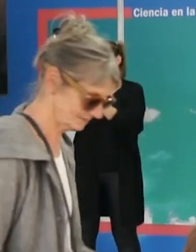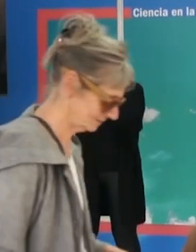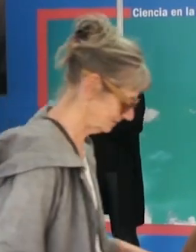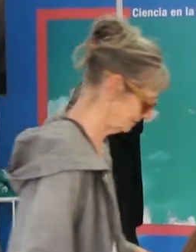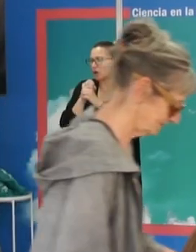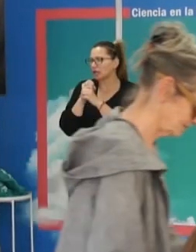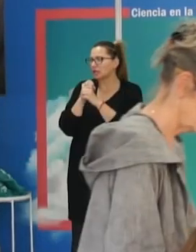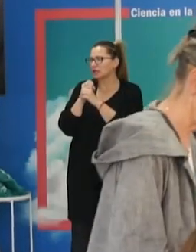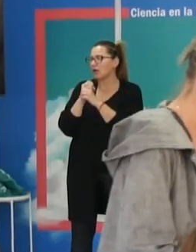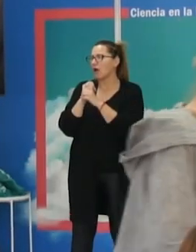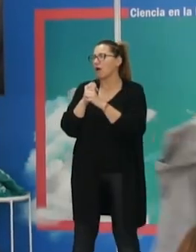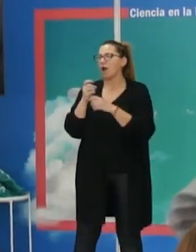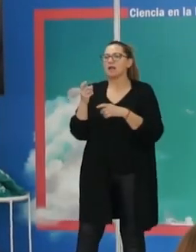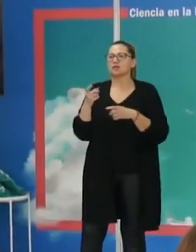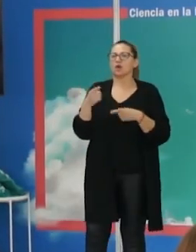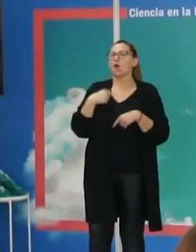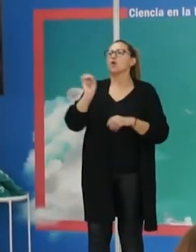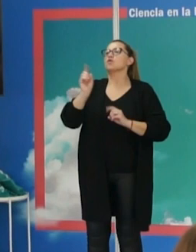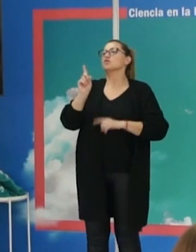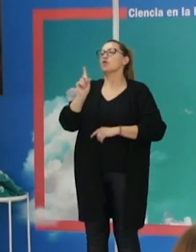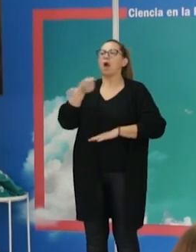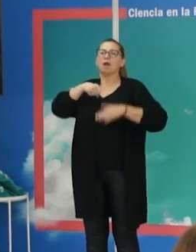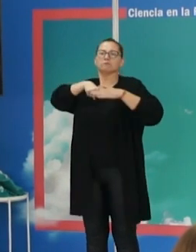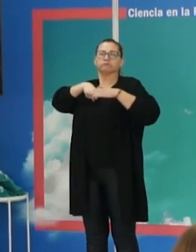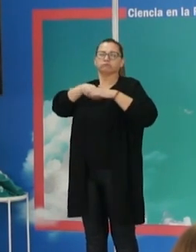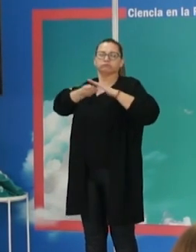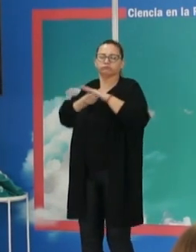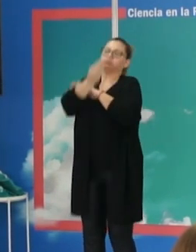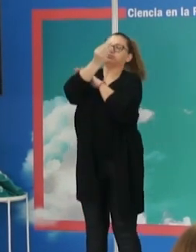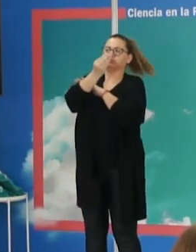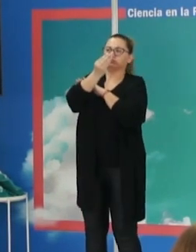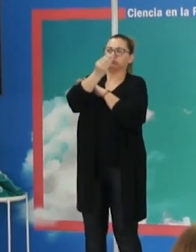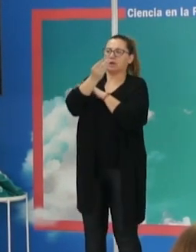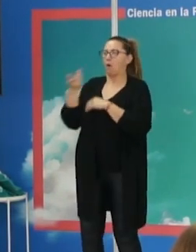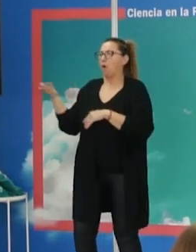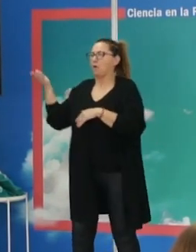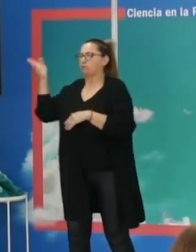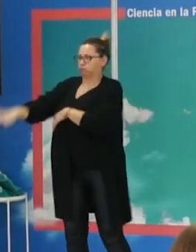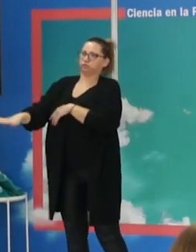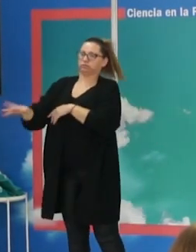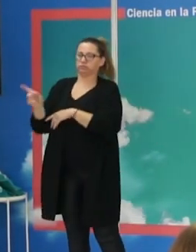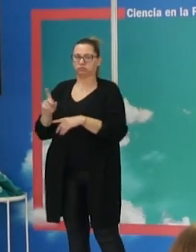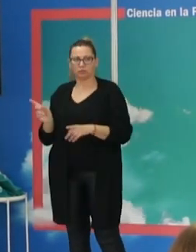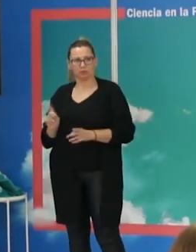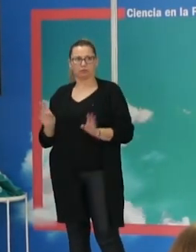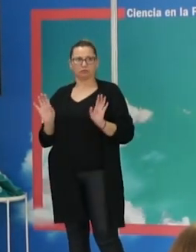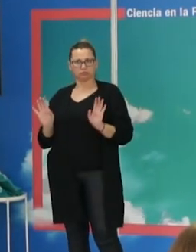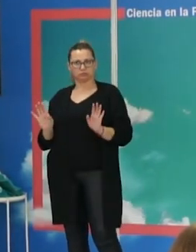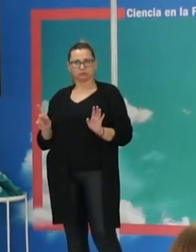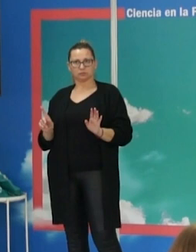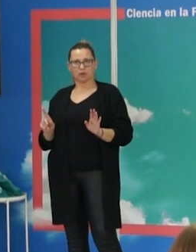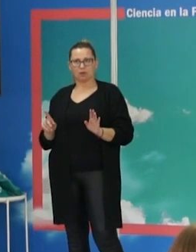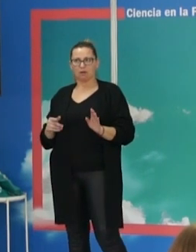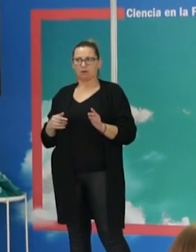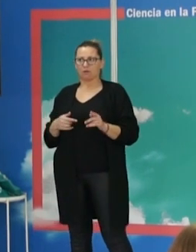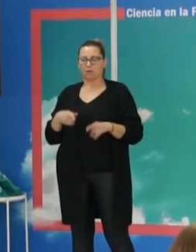forma abrupta. Ni nacemos abruptamente, ni morimos abruptamente. De hecho, a